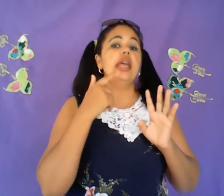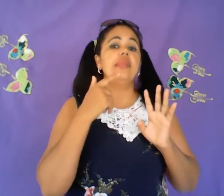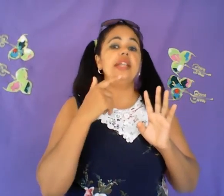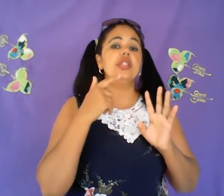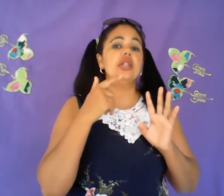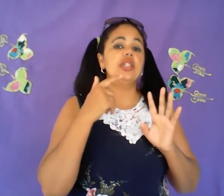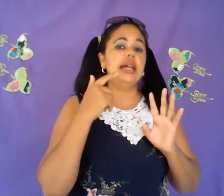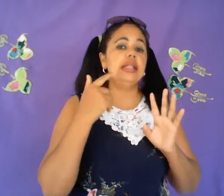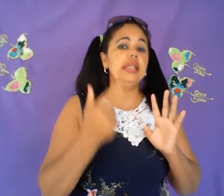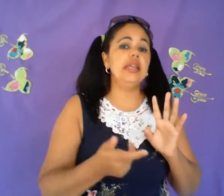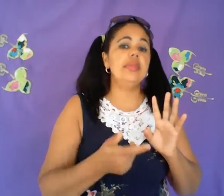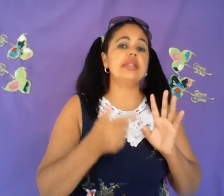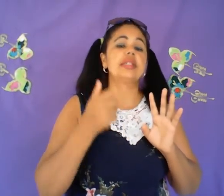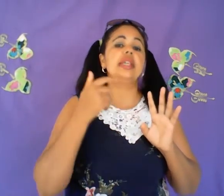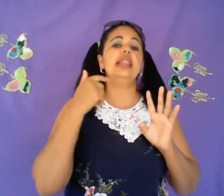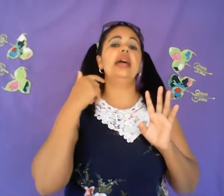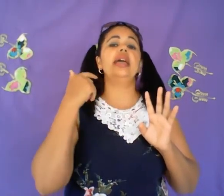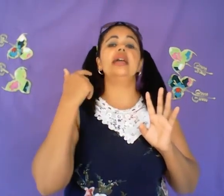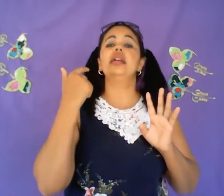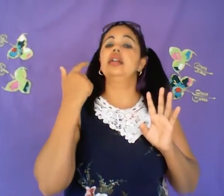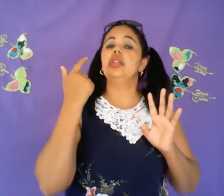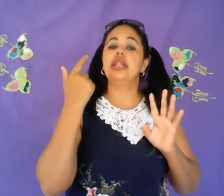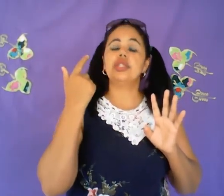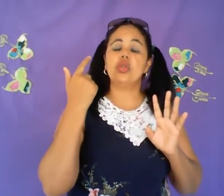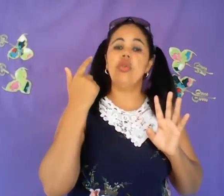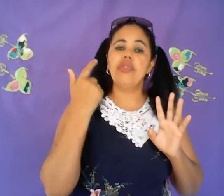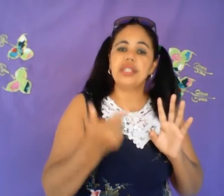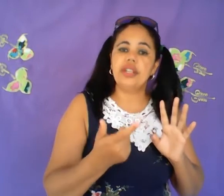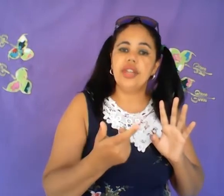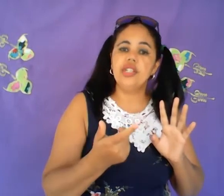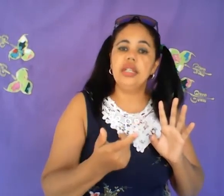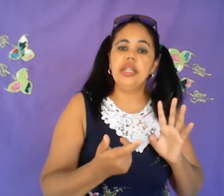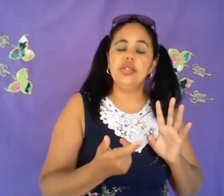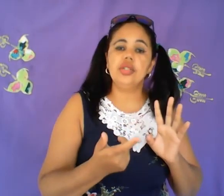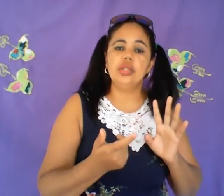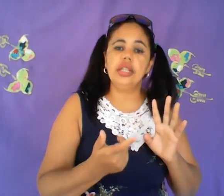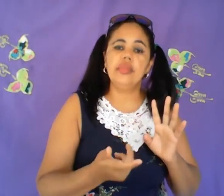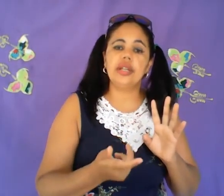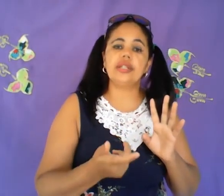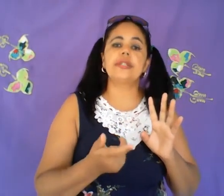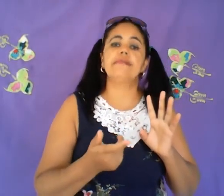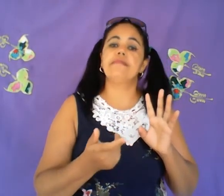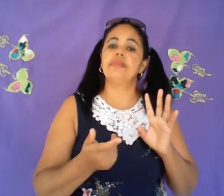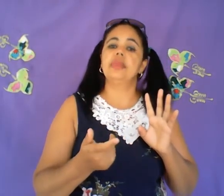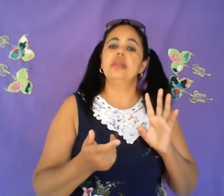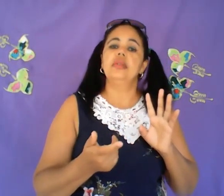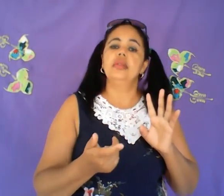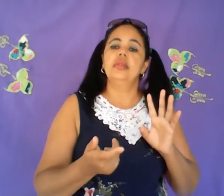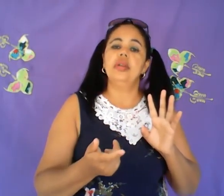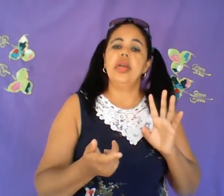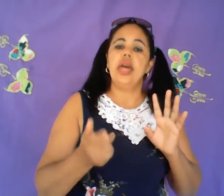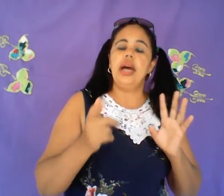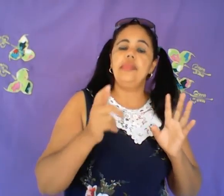praticante da Libras, que ela é... Ela conversa através de Libras. A pessoa